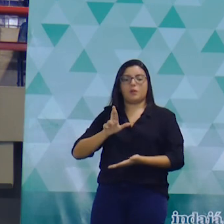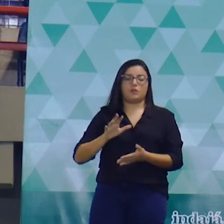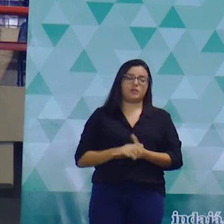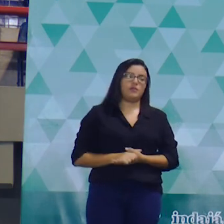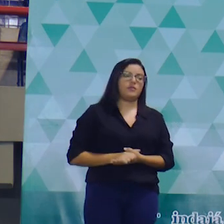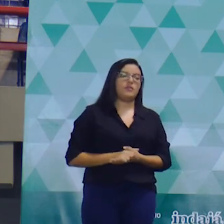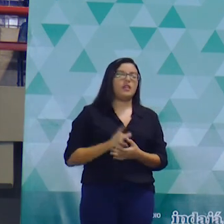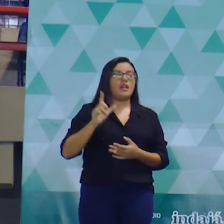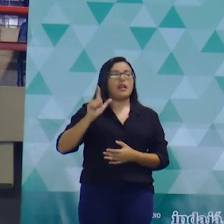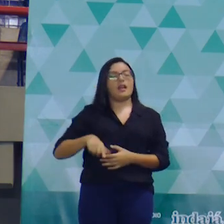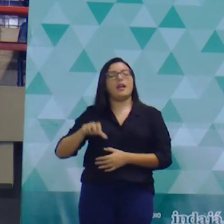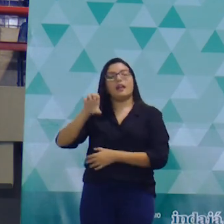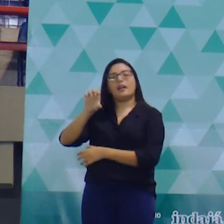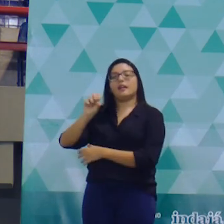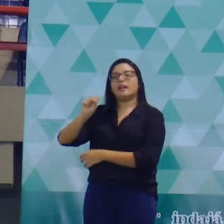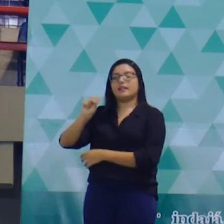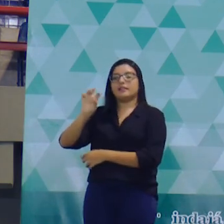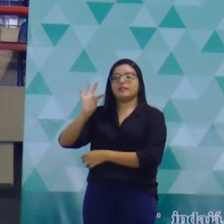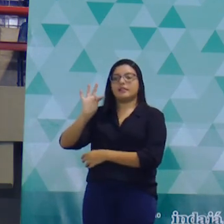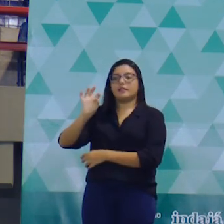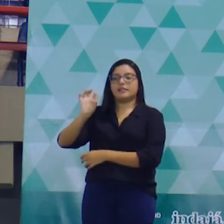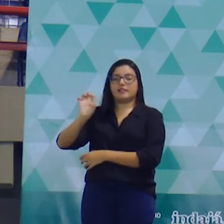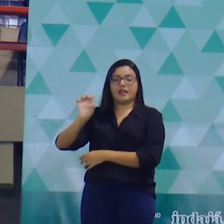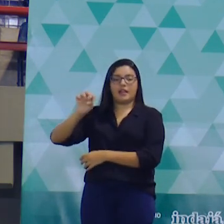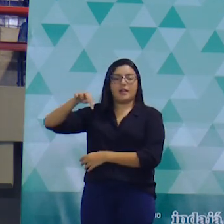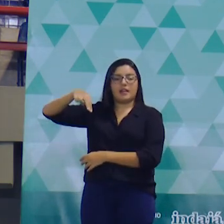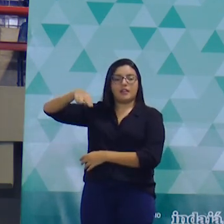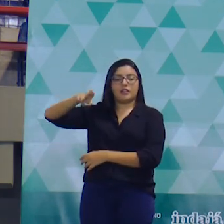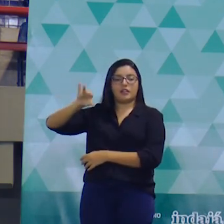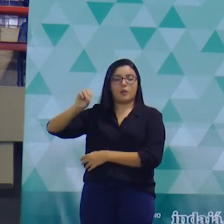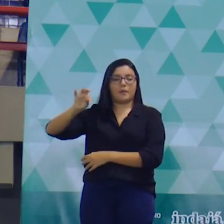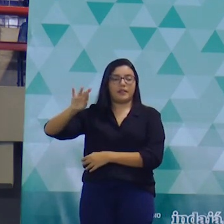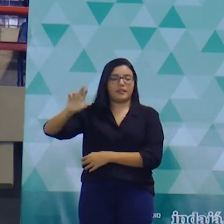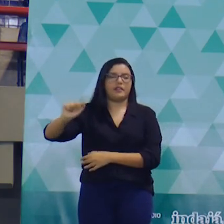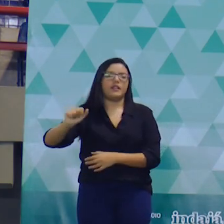Basicamente isso é estequiometria. E outra coisa, enquanto vocês copiam,